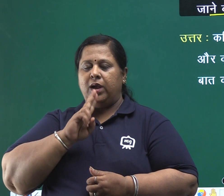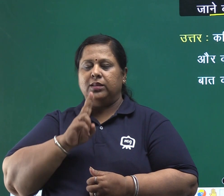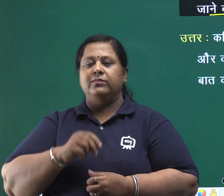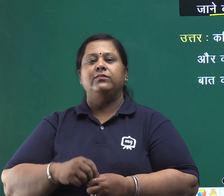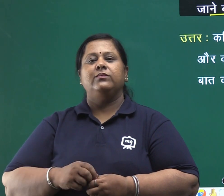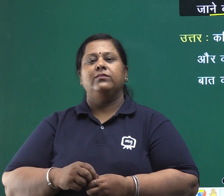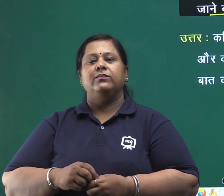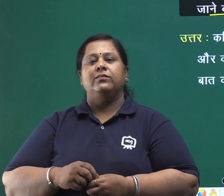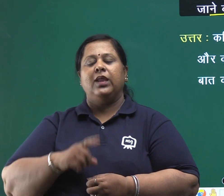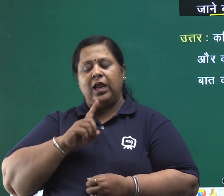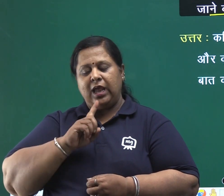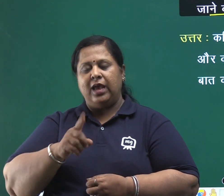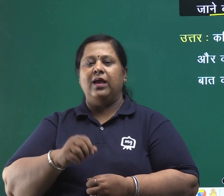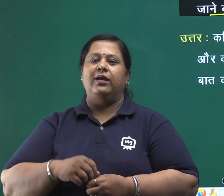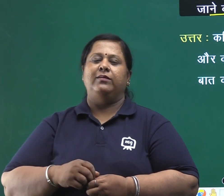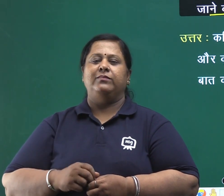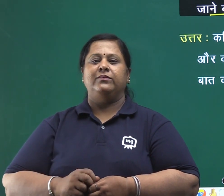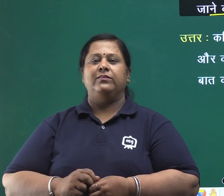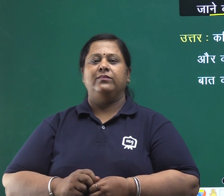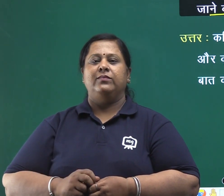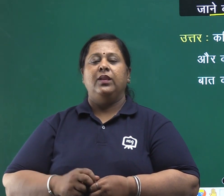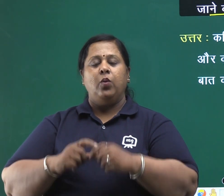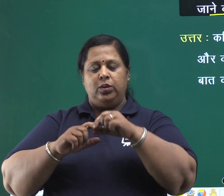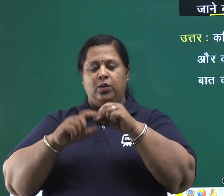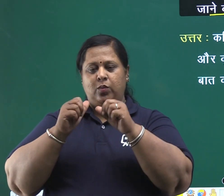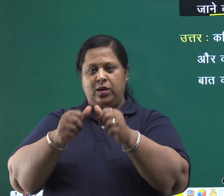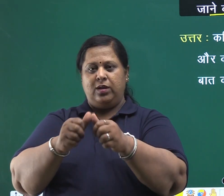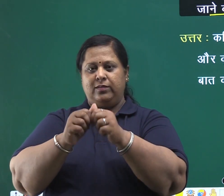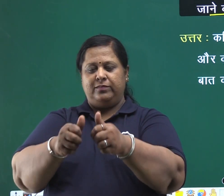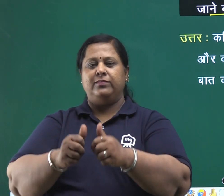बात कह रहा है? उत्तर होगा